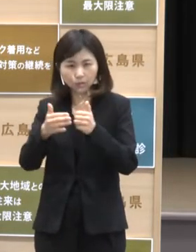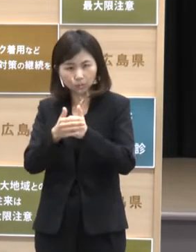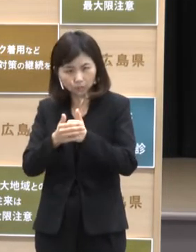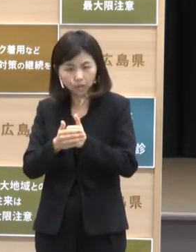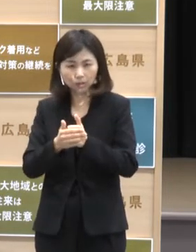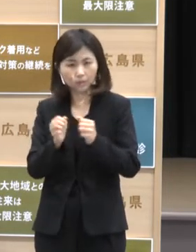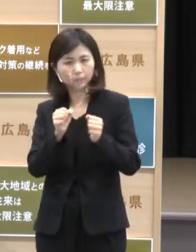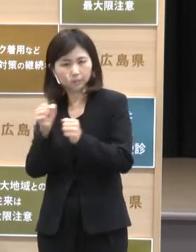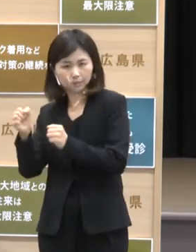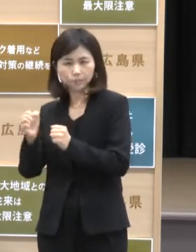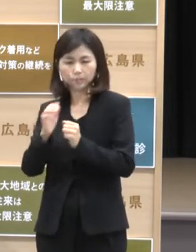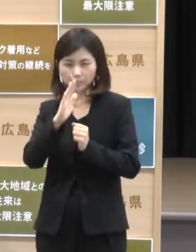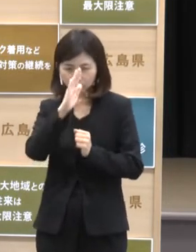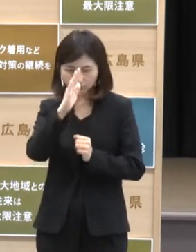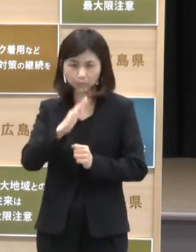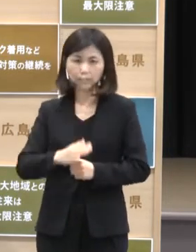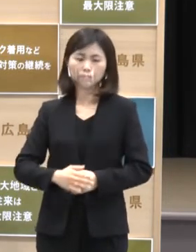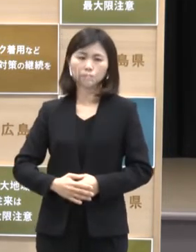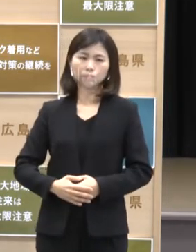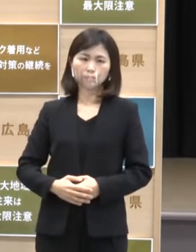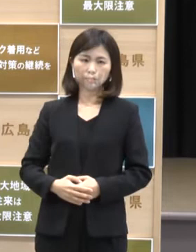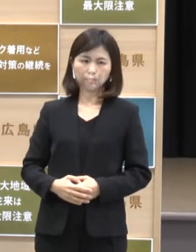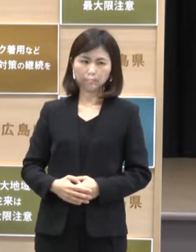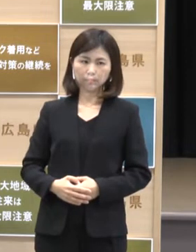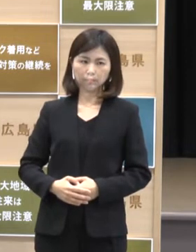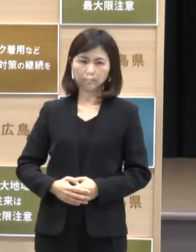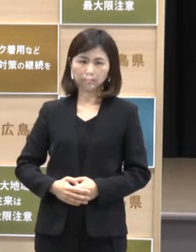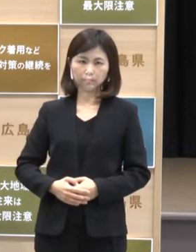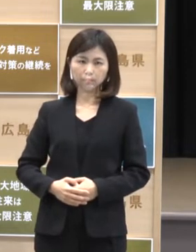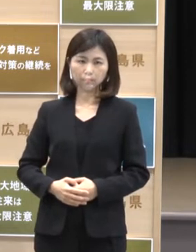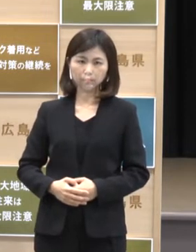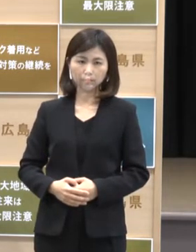。では私から以上です。